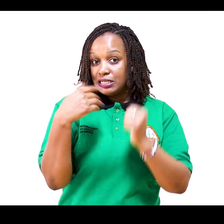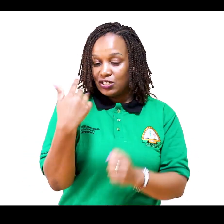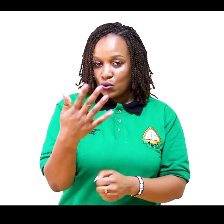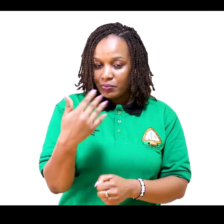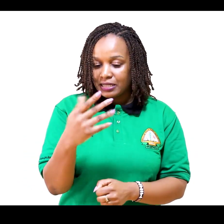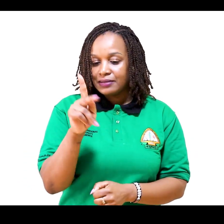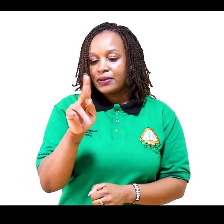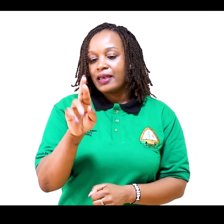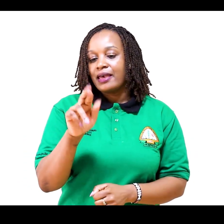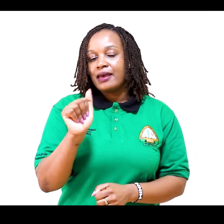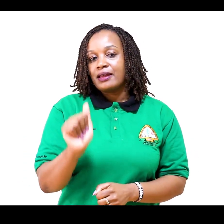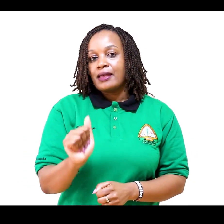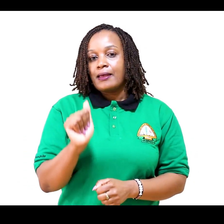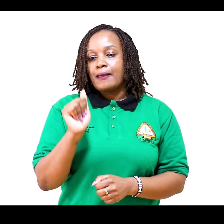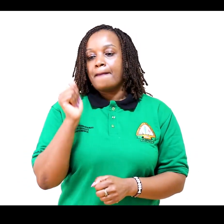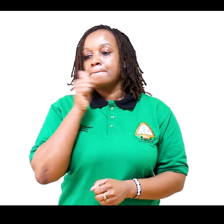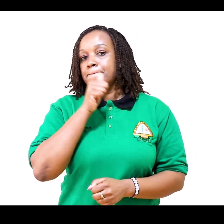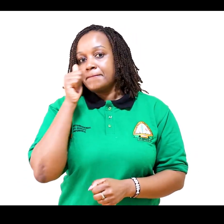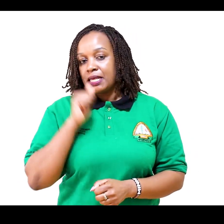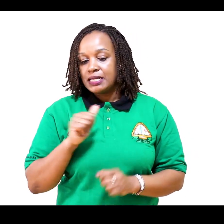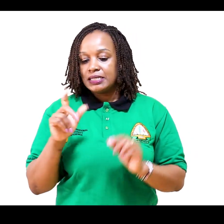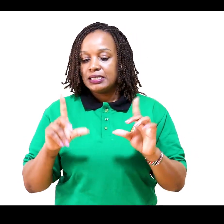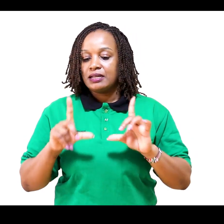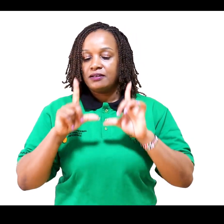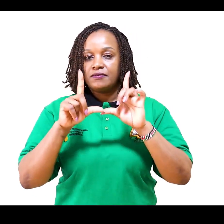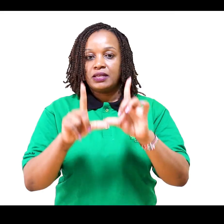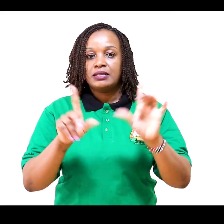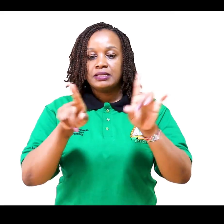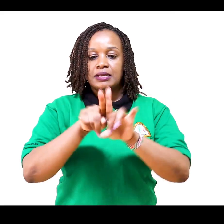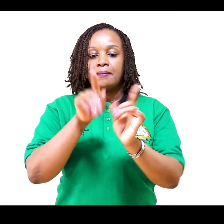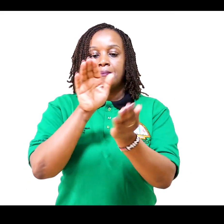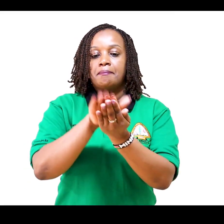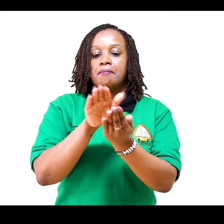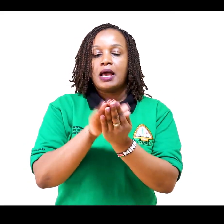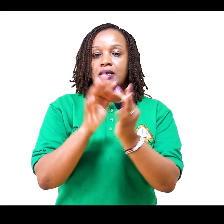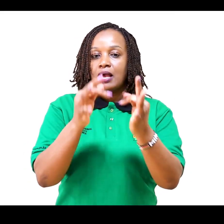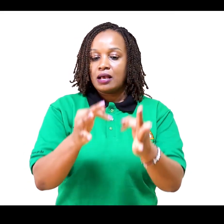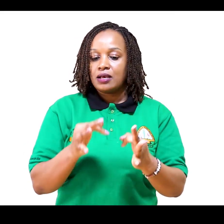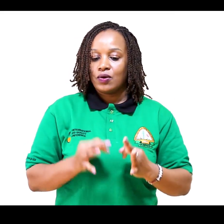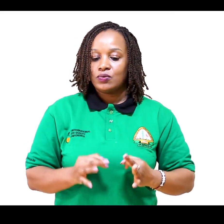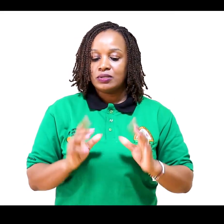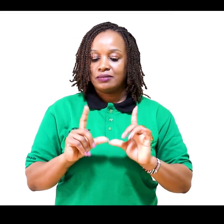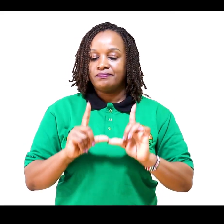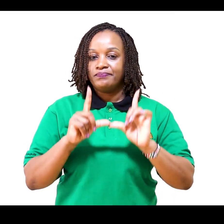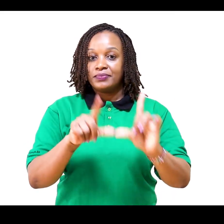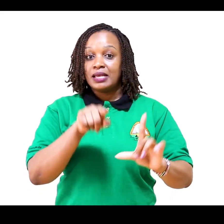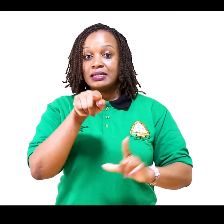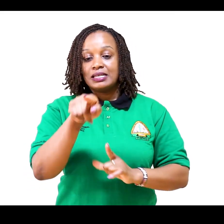dharaka zinazounga mkono, cheti cha siri cha KRA na maelezo ya akaunti ya